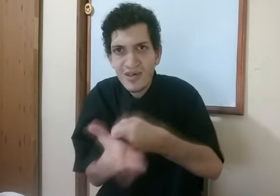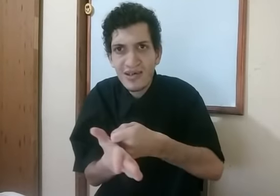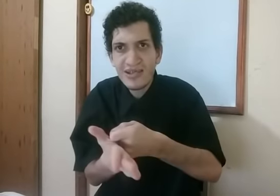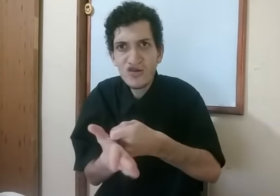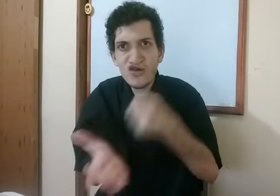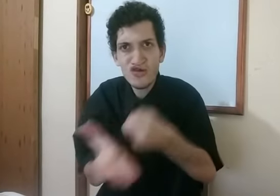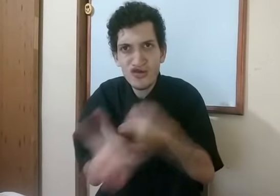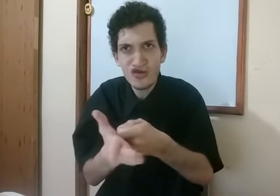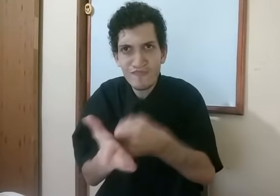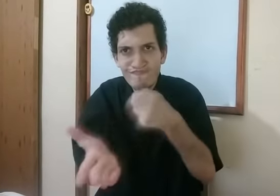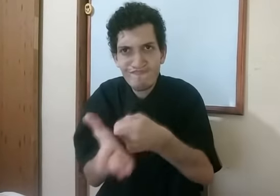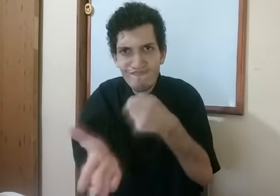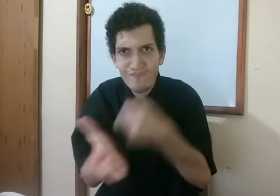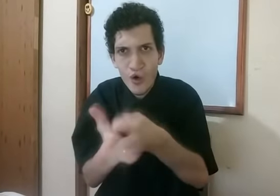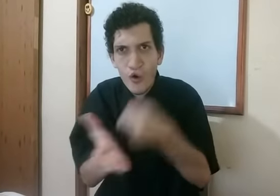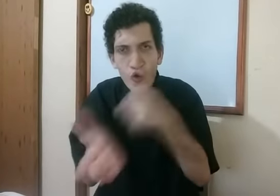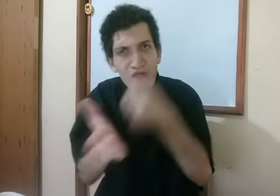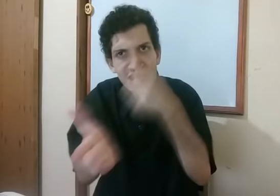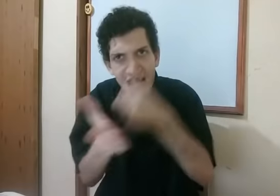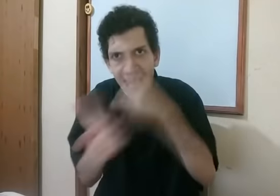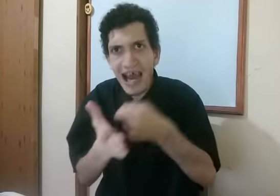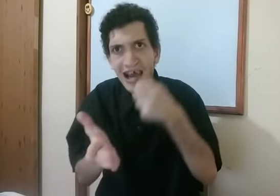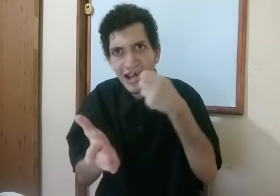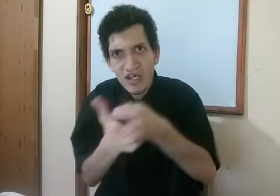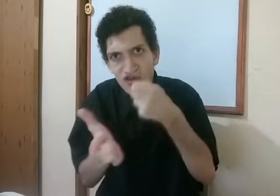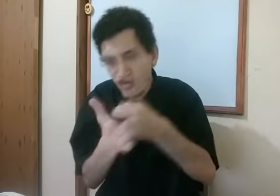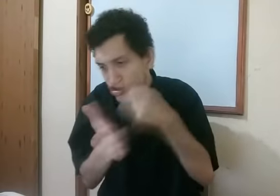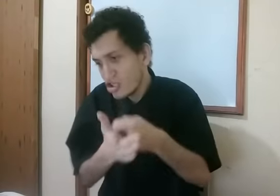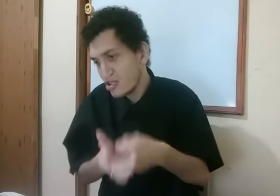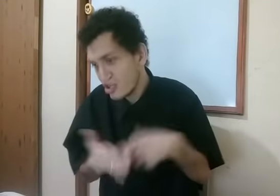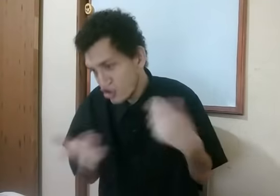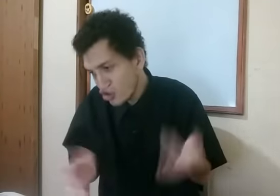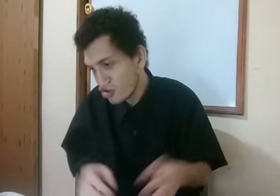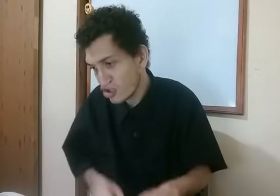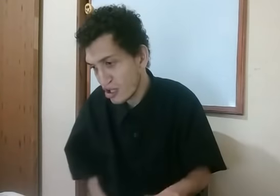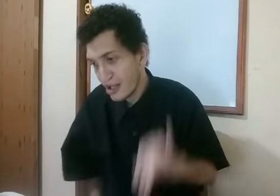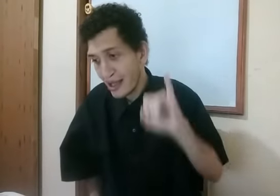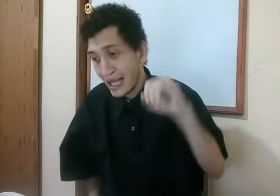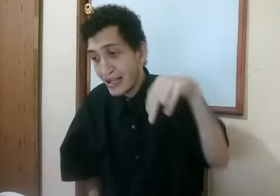Insistir. Insistir. Obrigar, exigir, insistir.